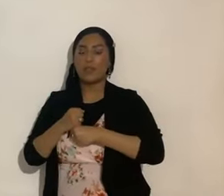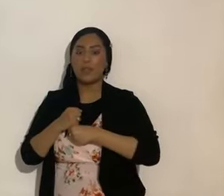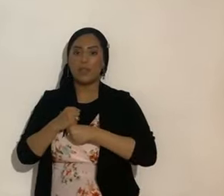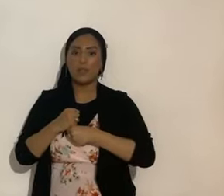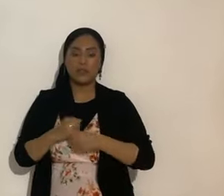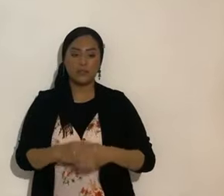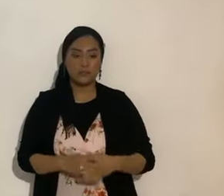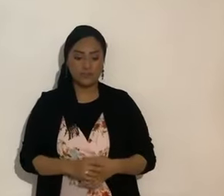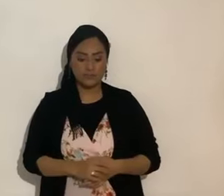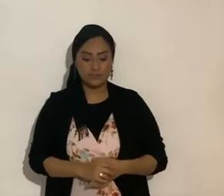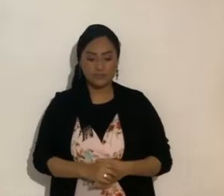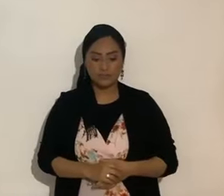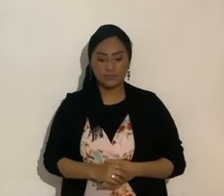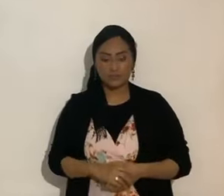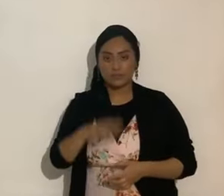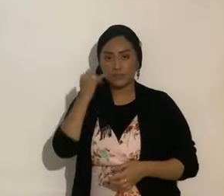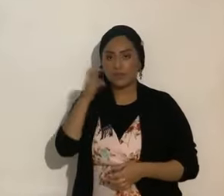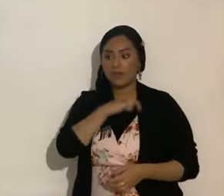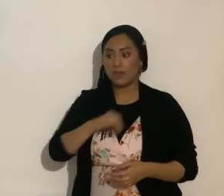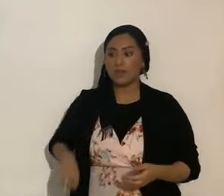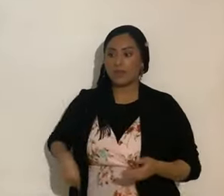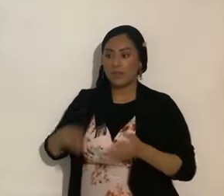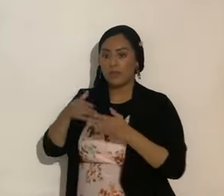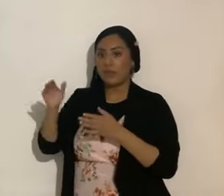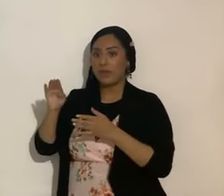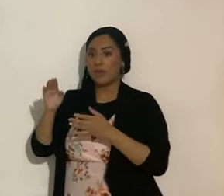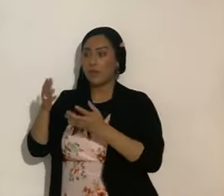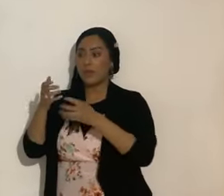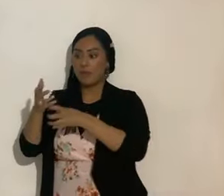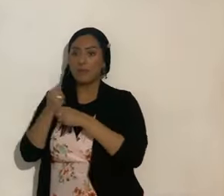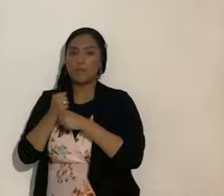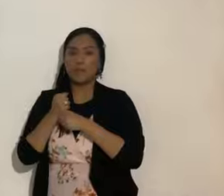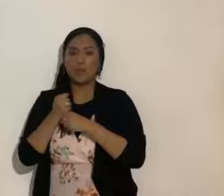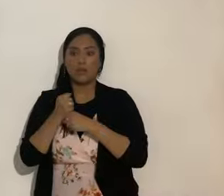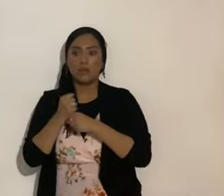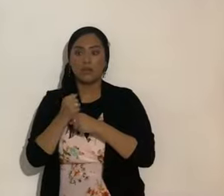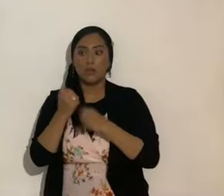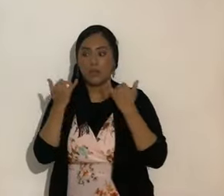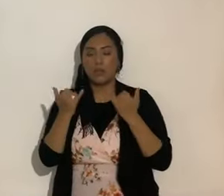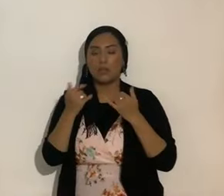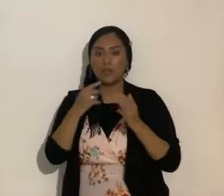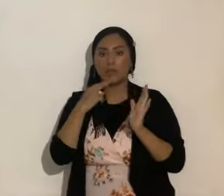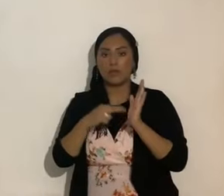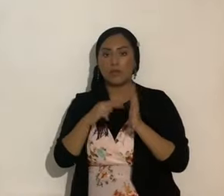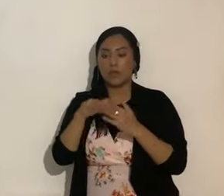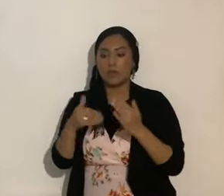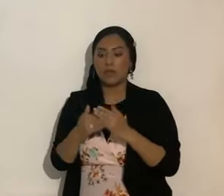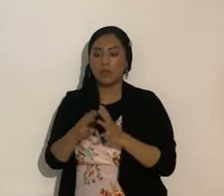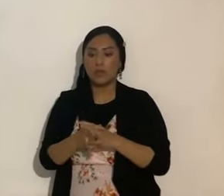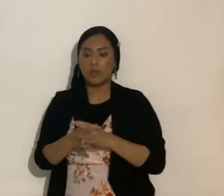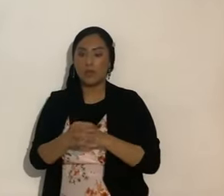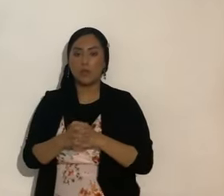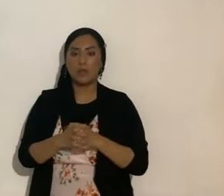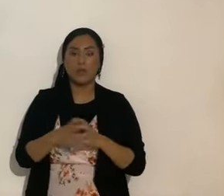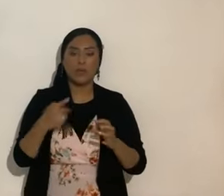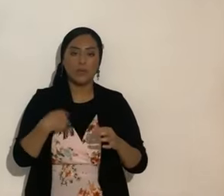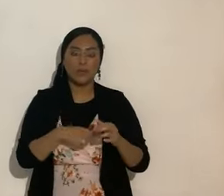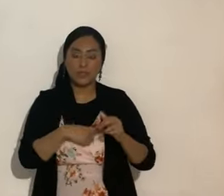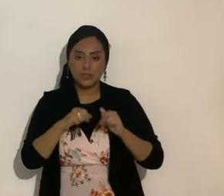Yahshua HaMashiach rechaza el deseo de servir por obtener recompensa. Ahora anótenlo todos y entonces vamos a